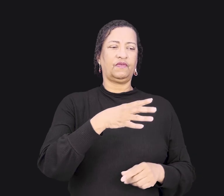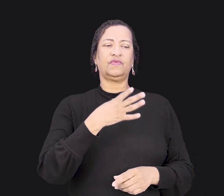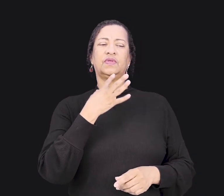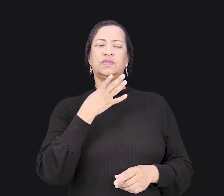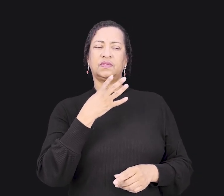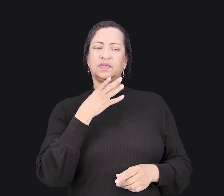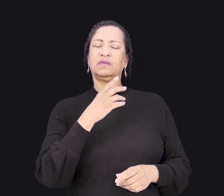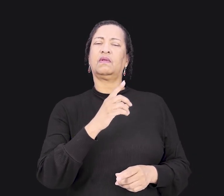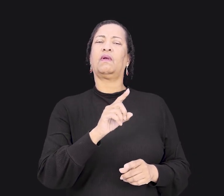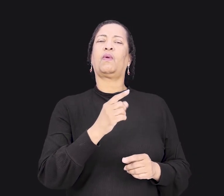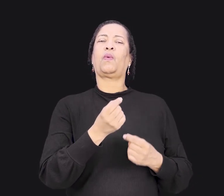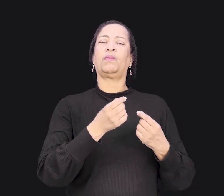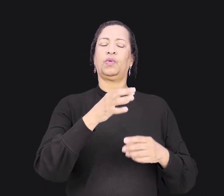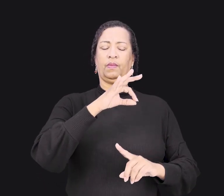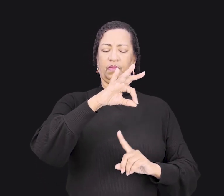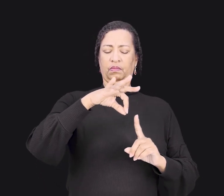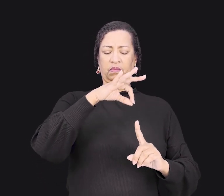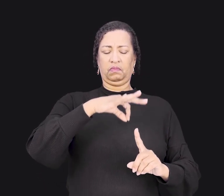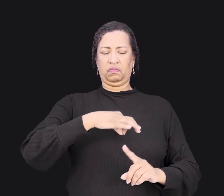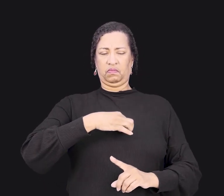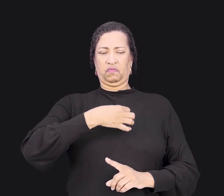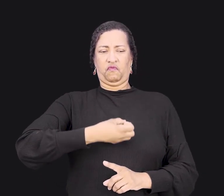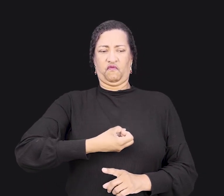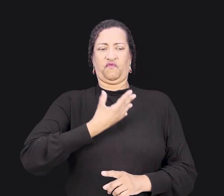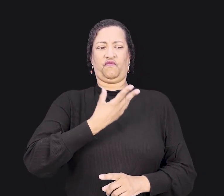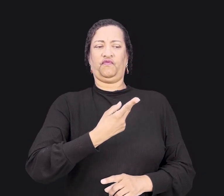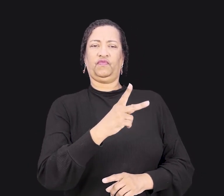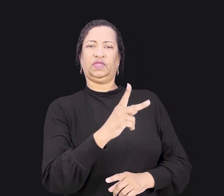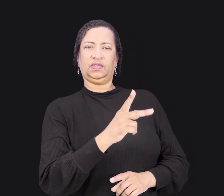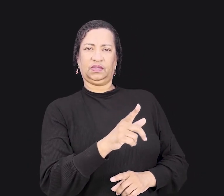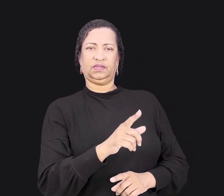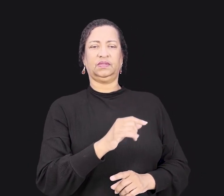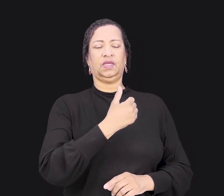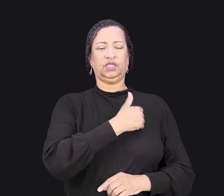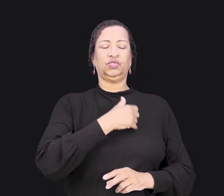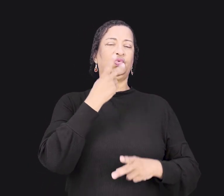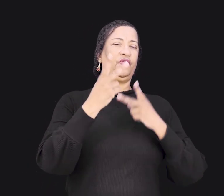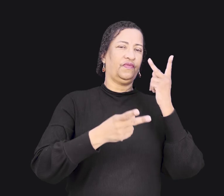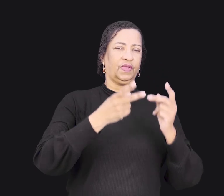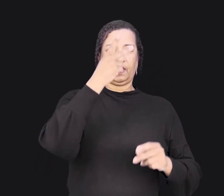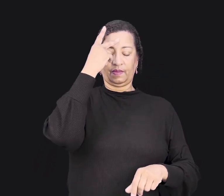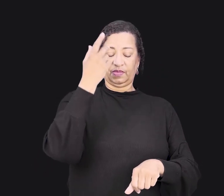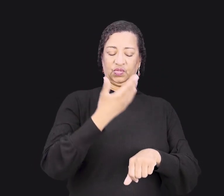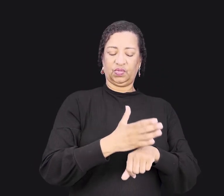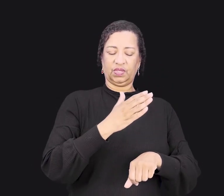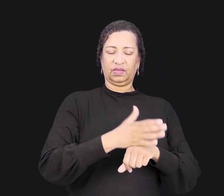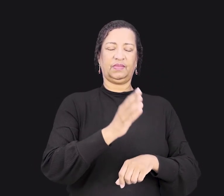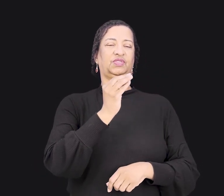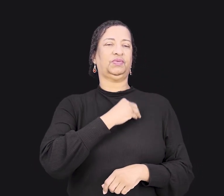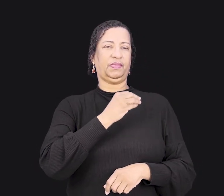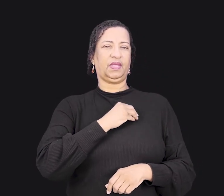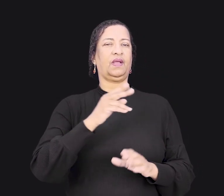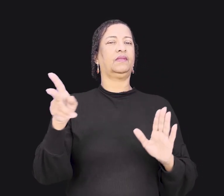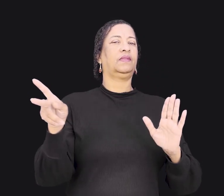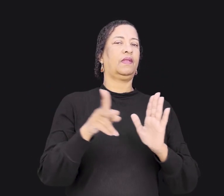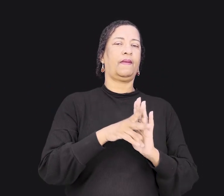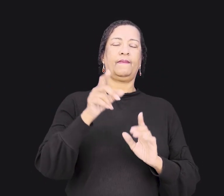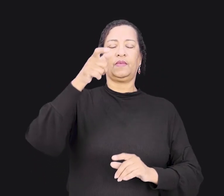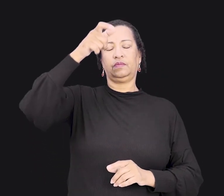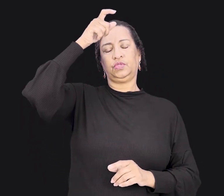por seus frutos. Por isso, no capítulo 3, João afirma: aquele que pratica o pecado é do diabo, porque o diabo vem pecando desde